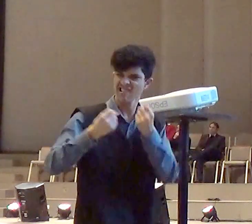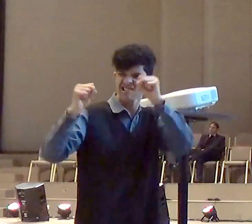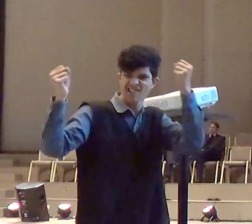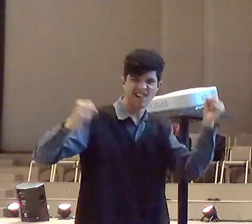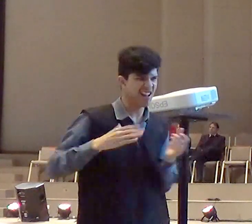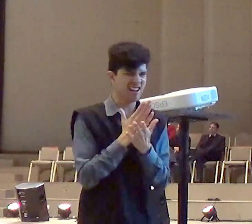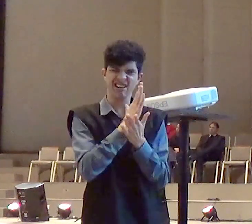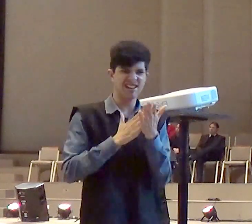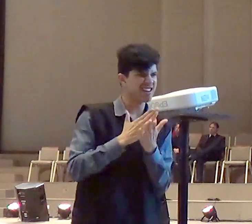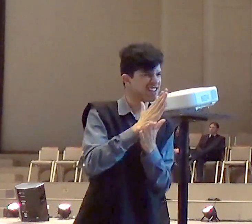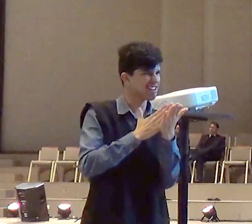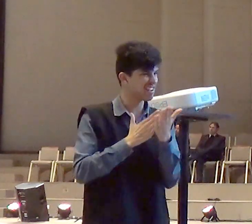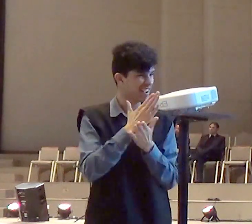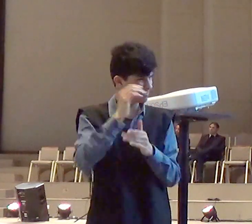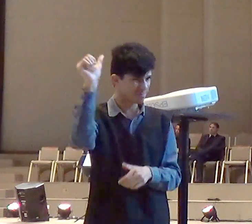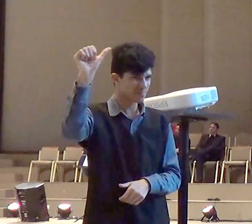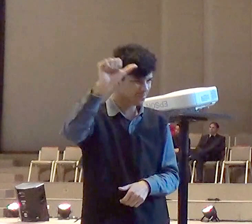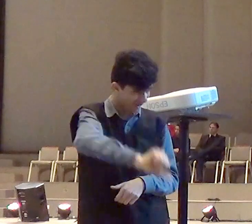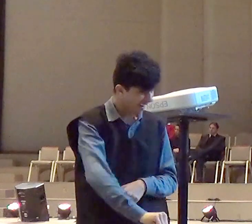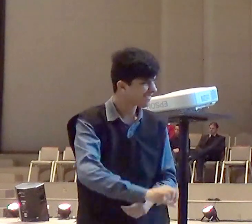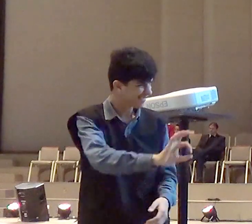esquentar outra vez